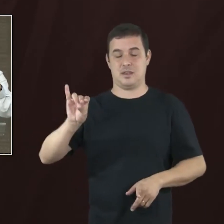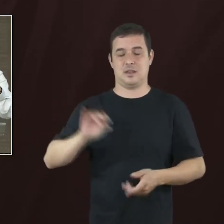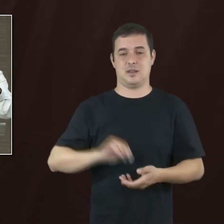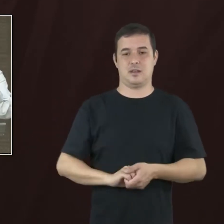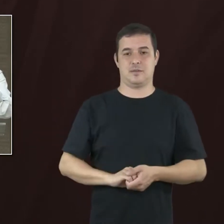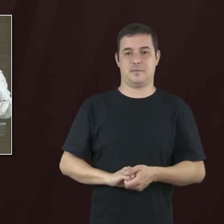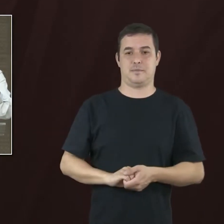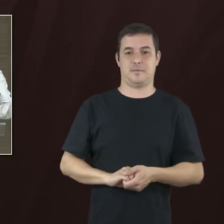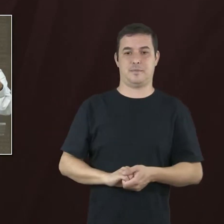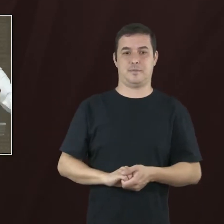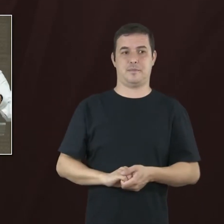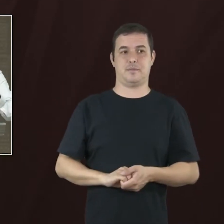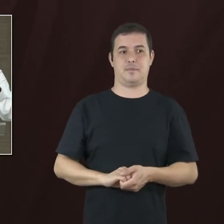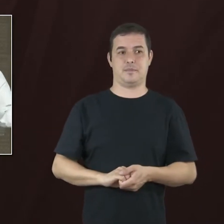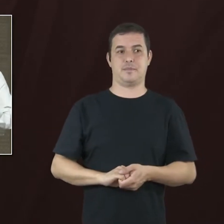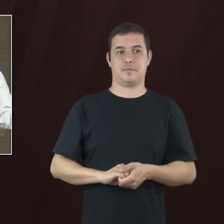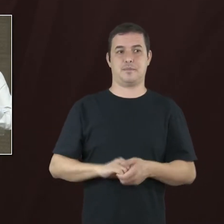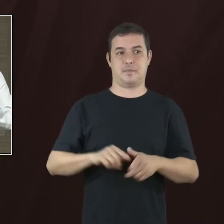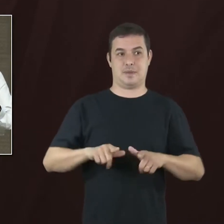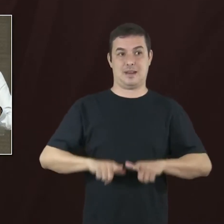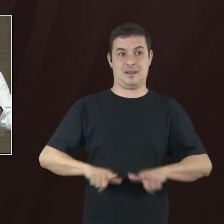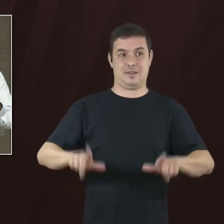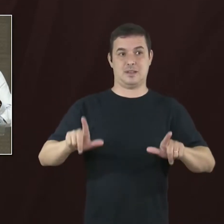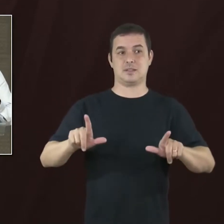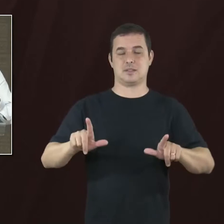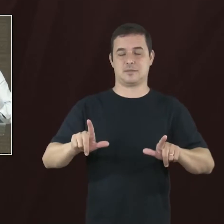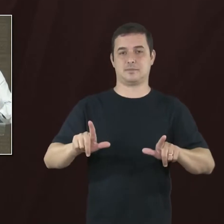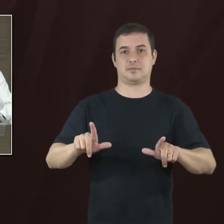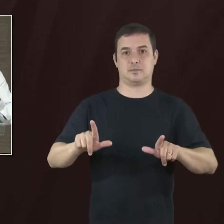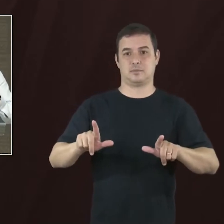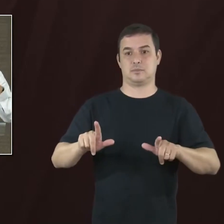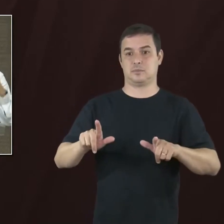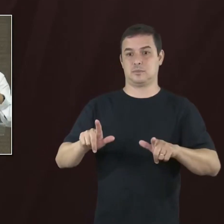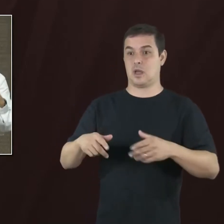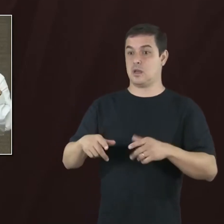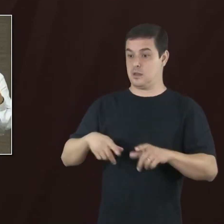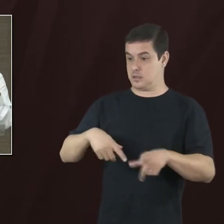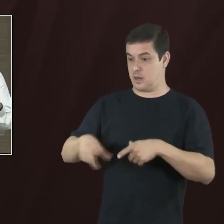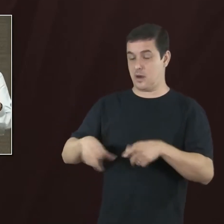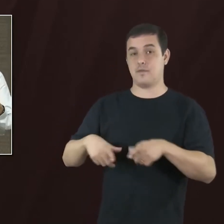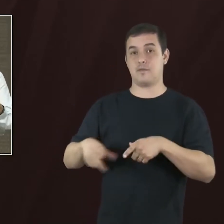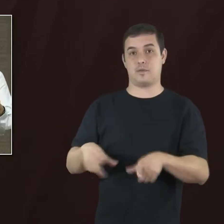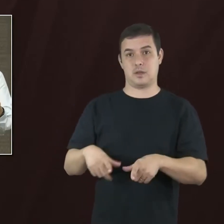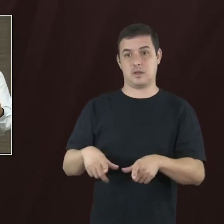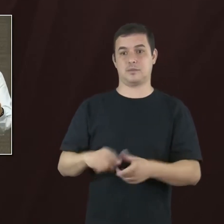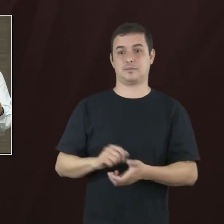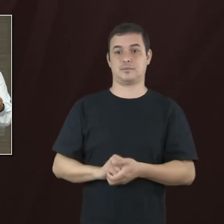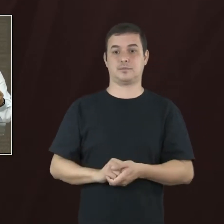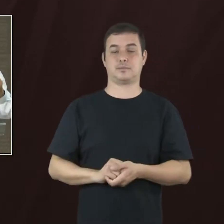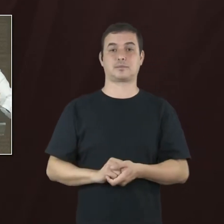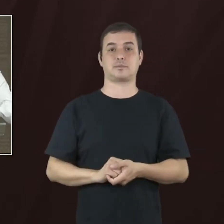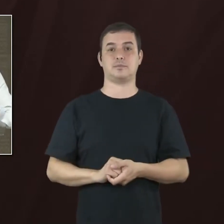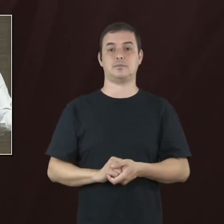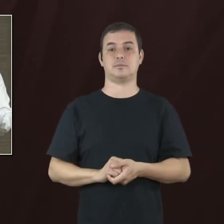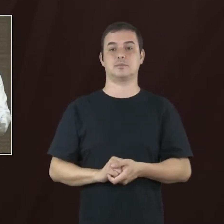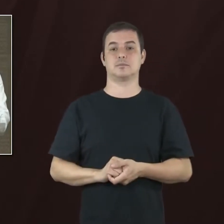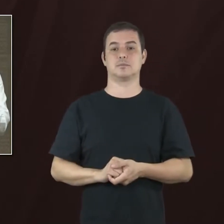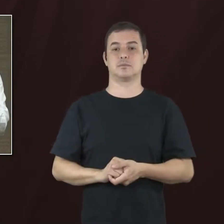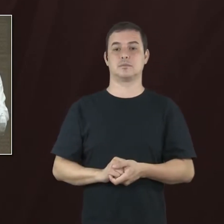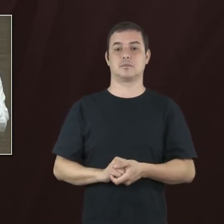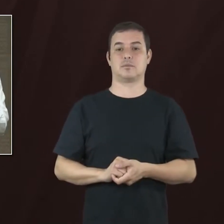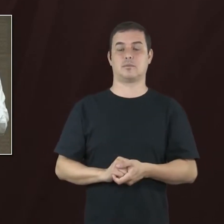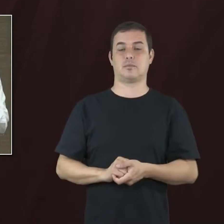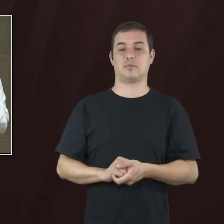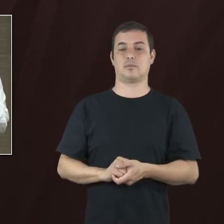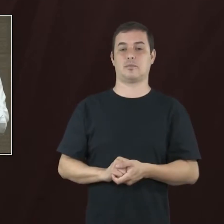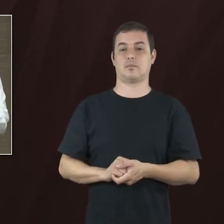servir de sacerdote em casa, eles querem ouvir o que eles querem ouvir, se cercam desses